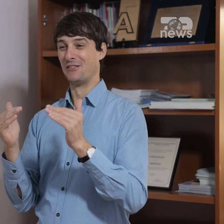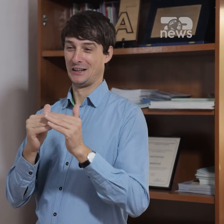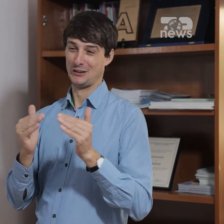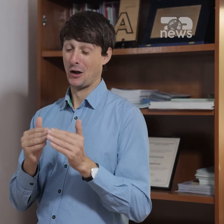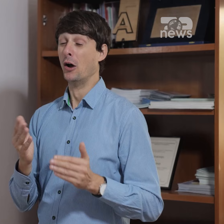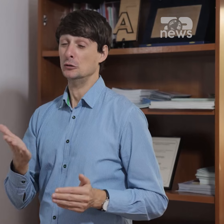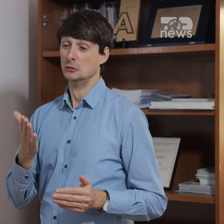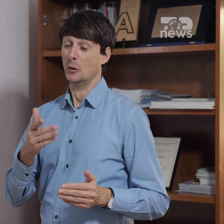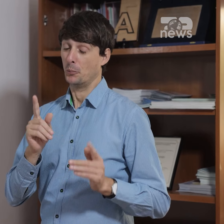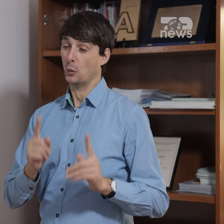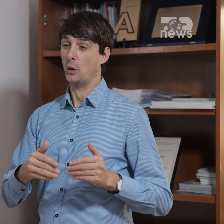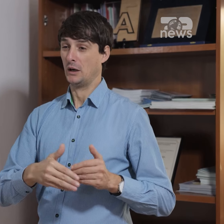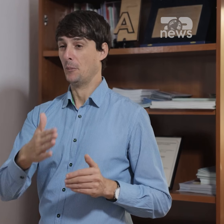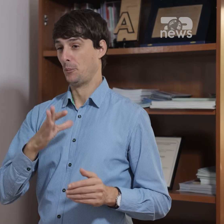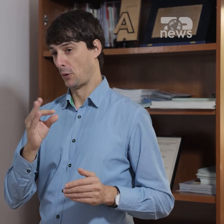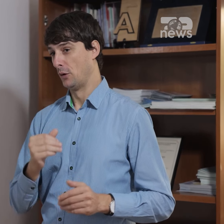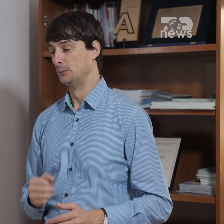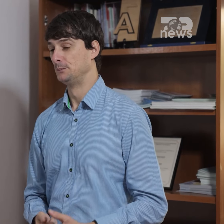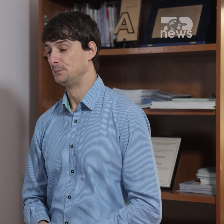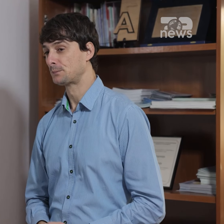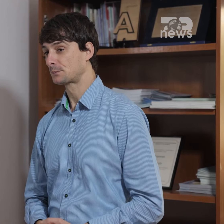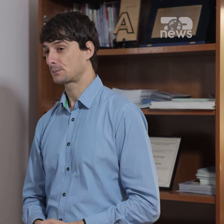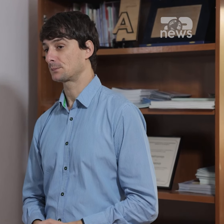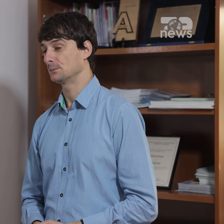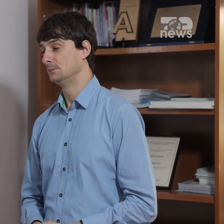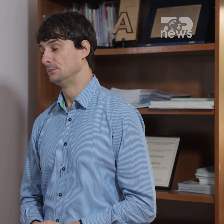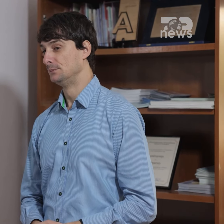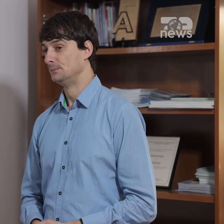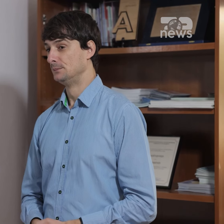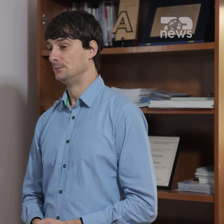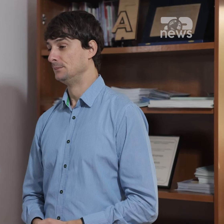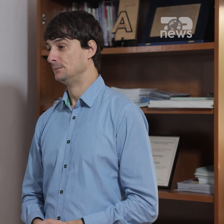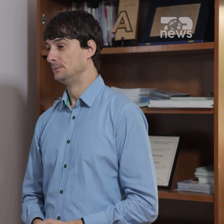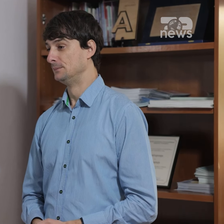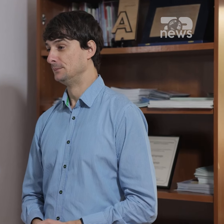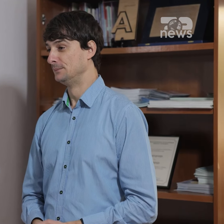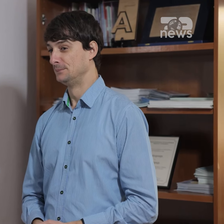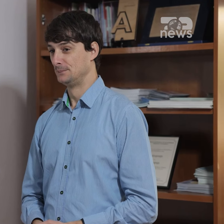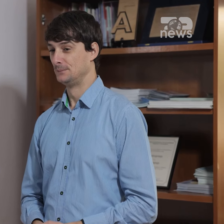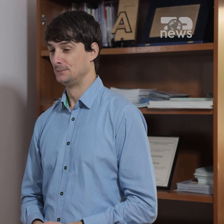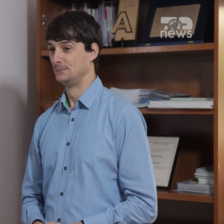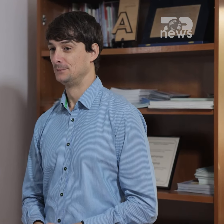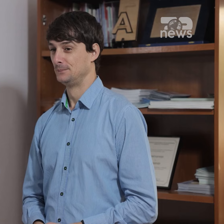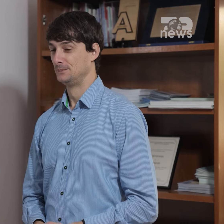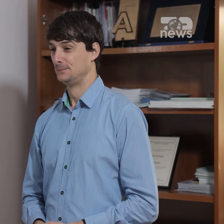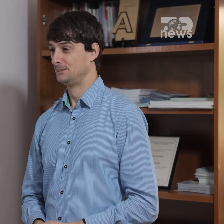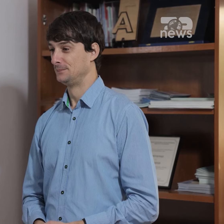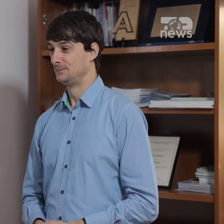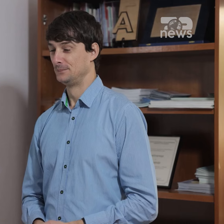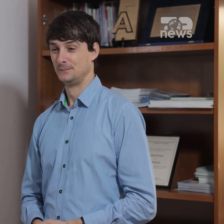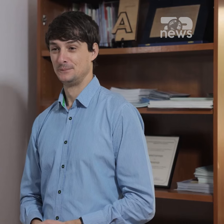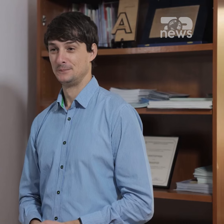për akses në gjuhën e shenjave dhe në takimet që ofron apo të kryetarit të bashkisë, por ajo është një hap tjetër. Dhe me shumë se u ndalëm këtu,